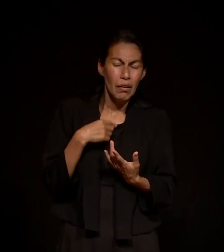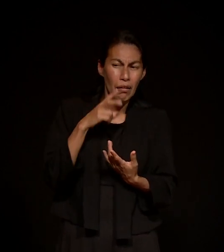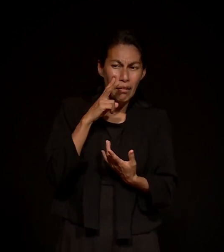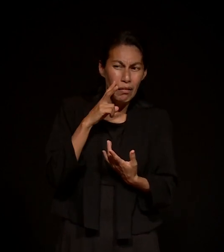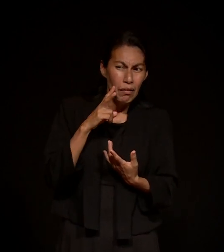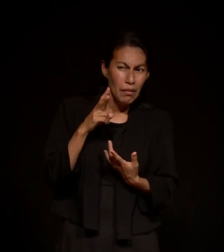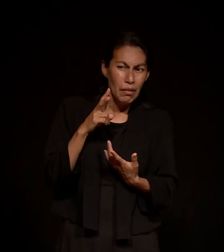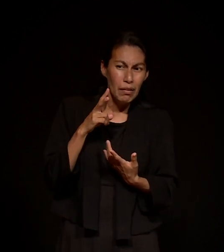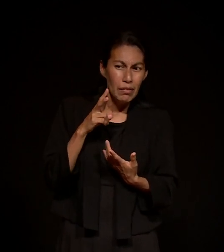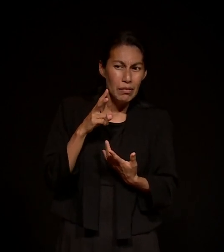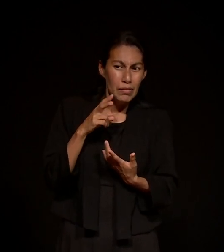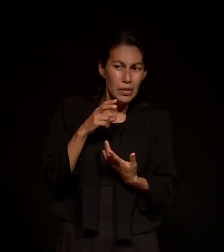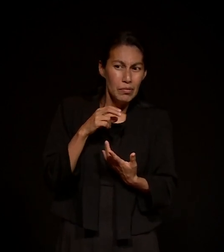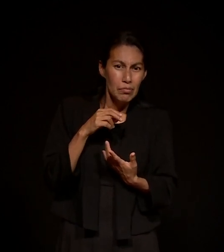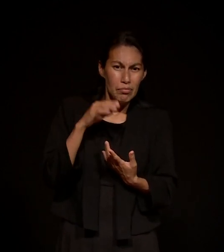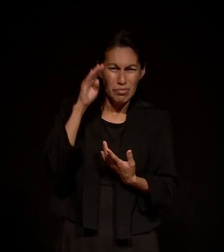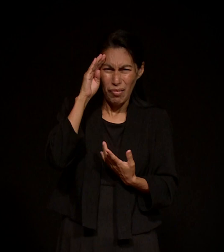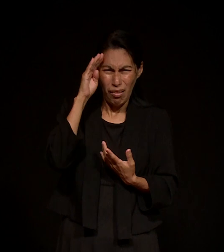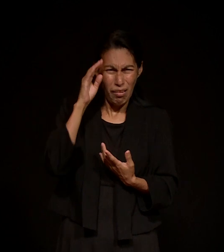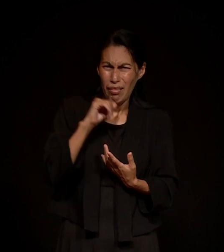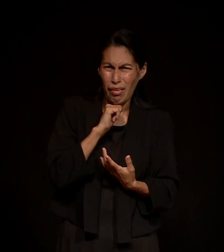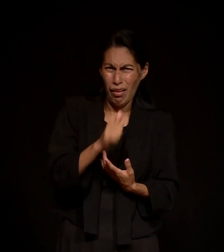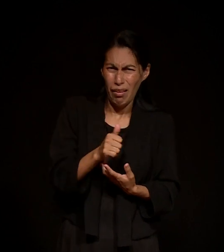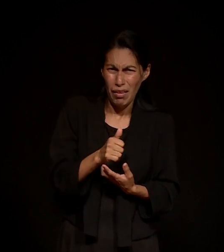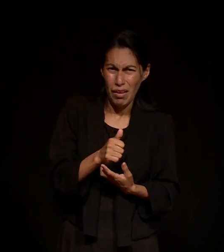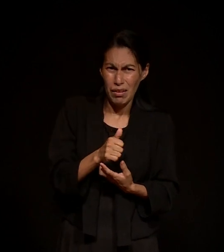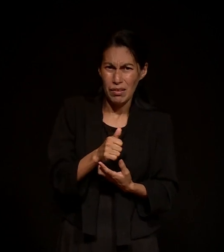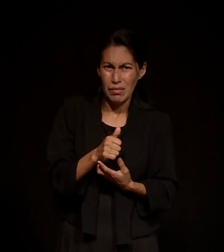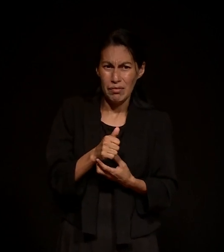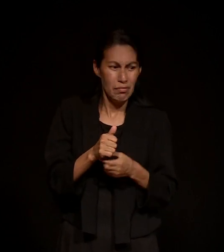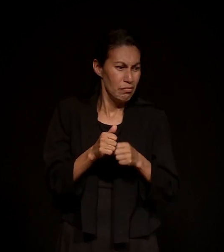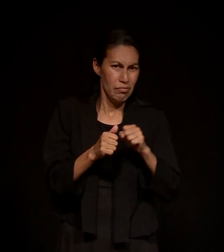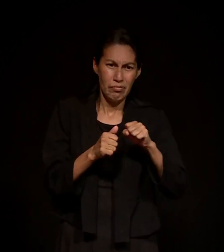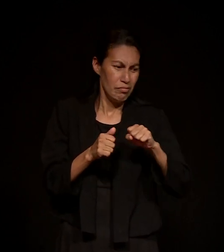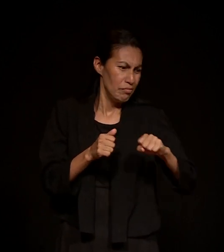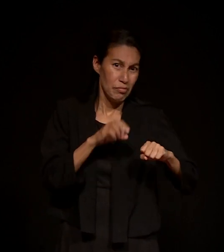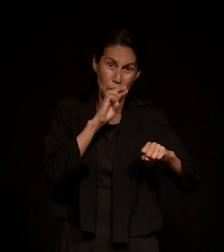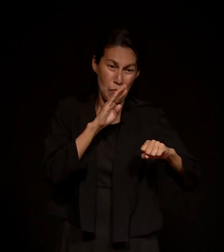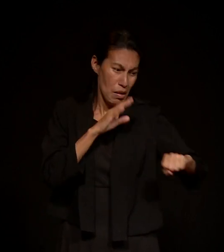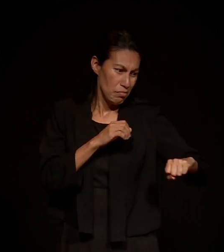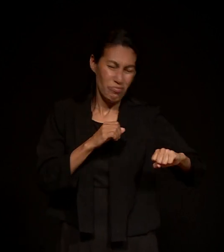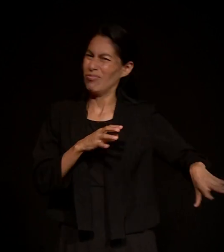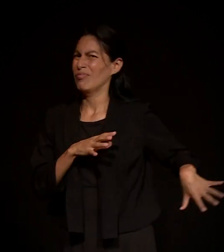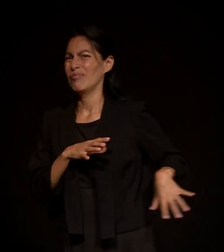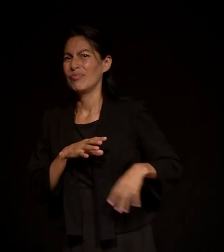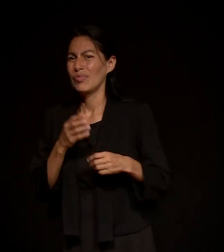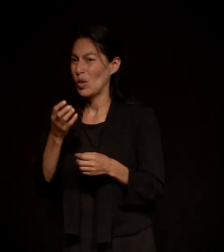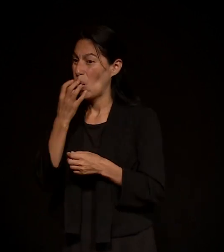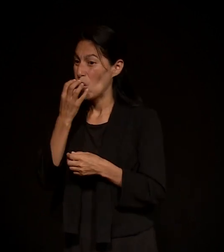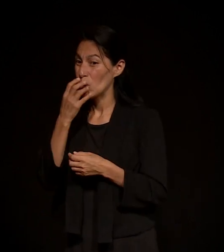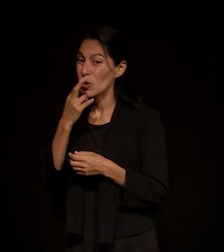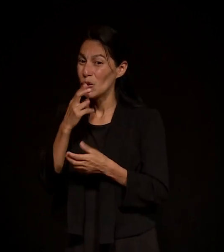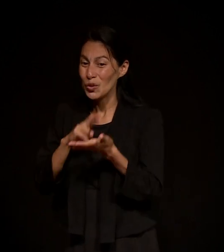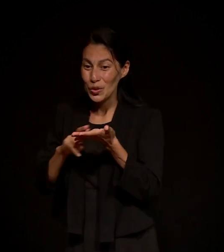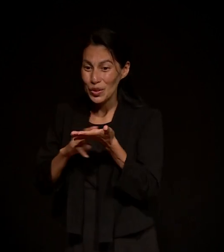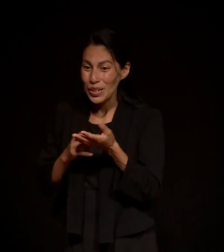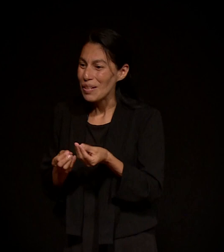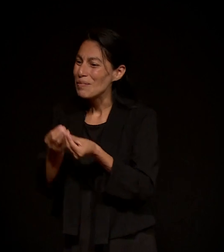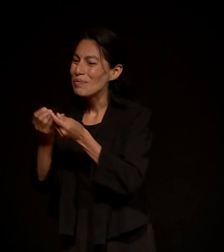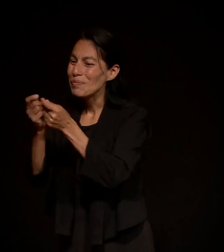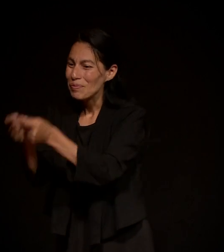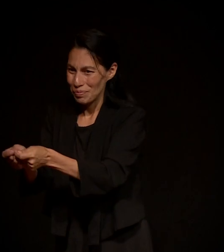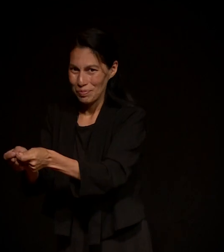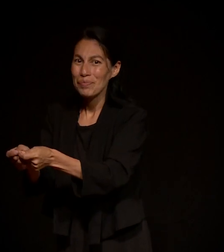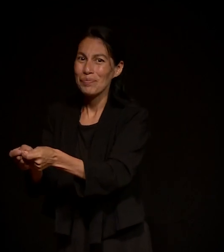Entonces, yo de inmediato, sin pensar, solté la mano de mi mamá y le entregué el oso rosa.